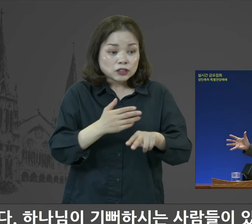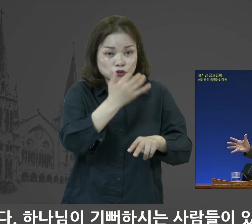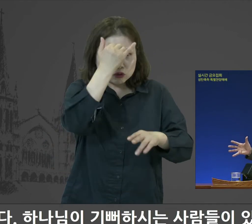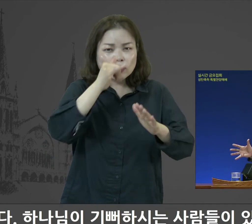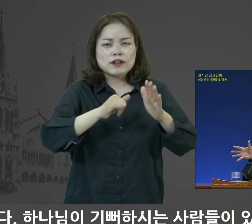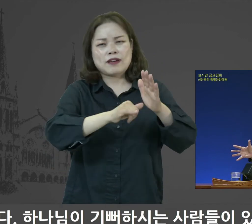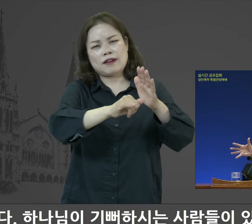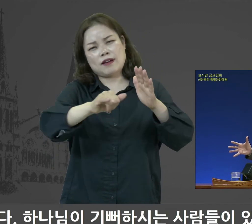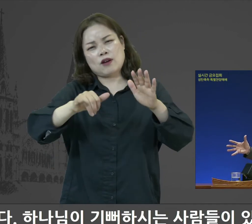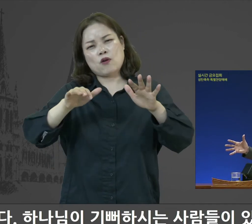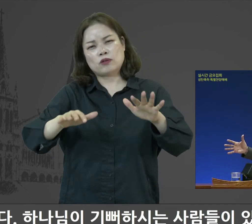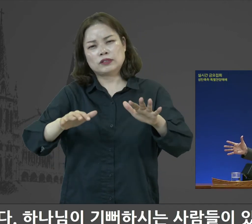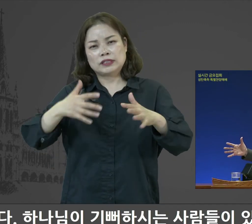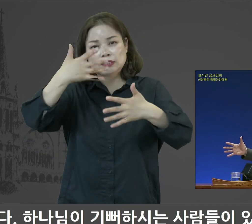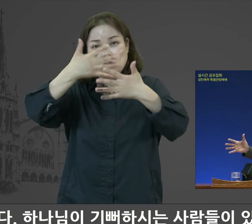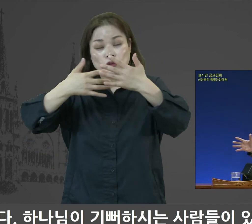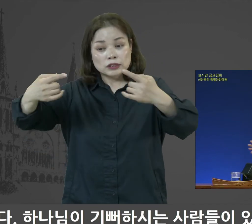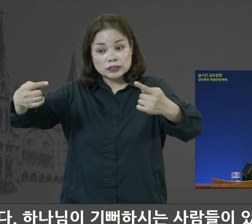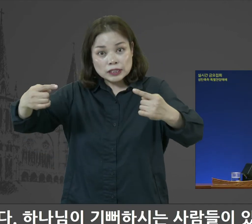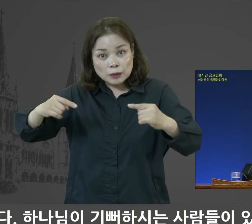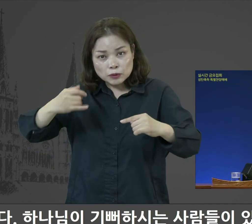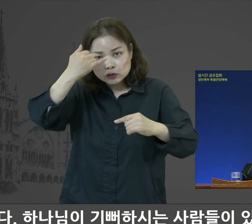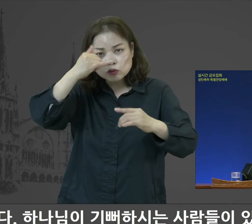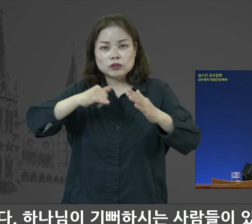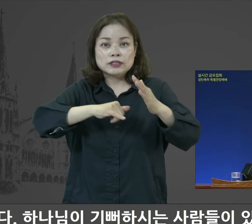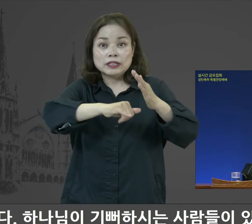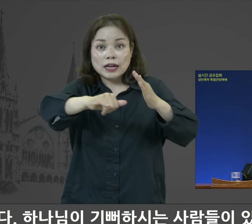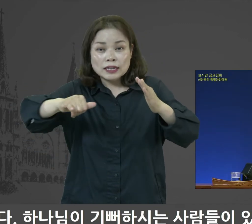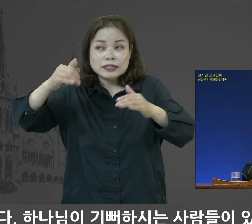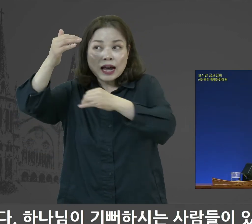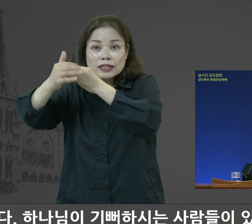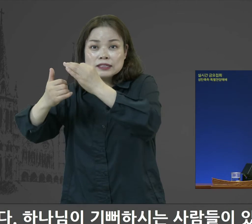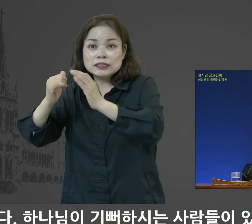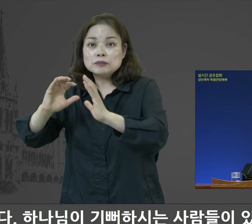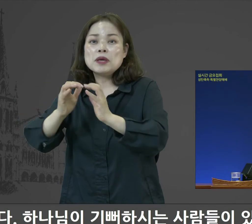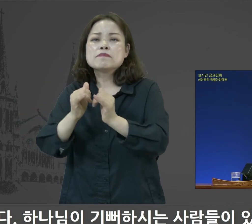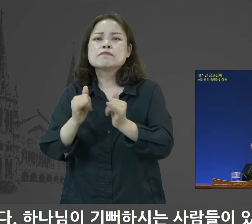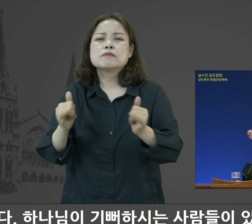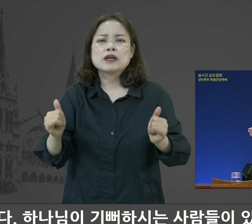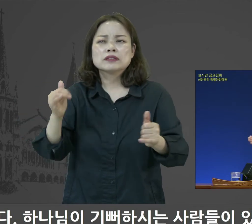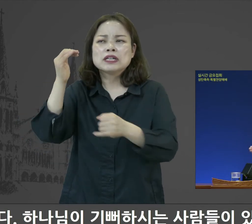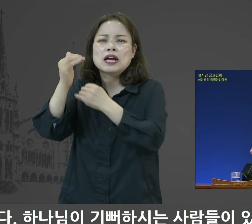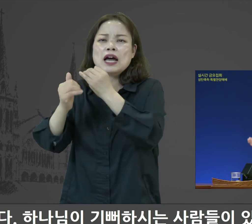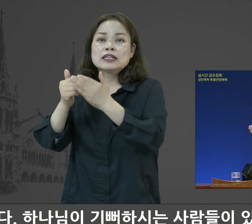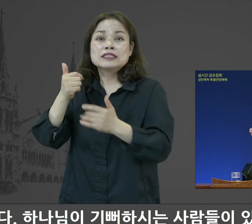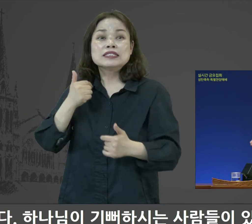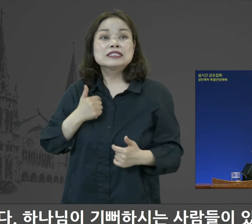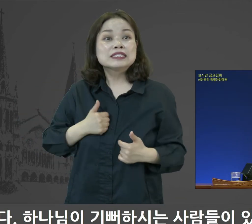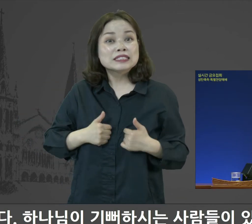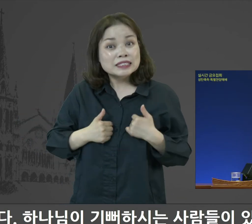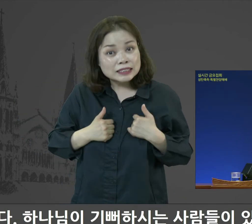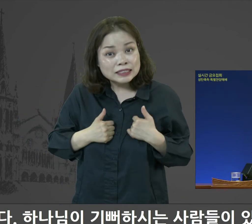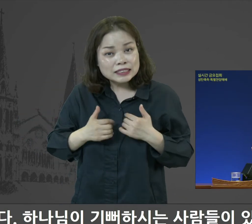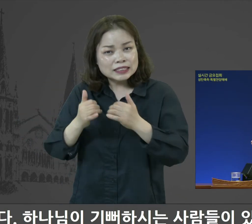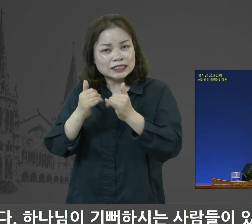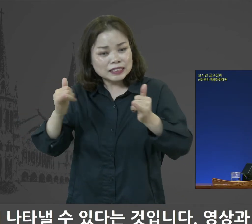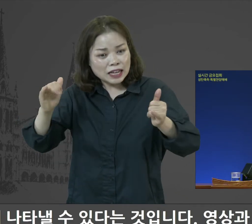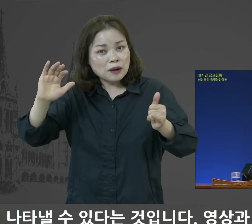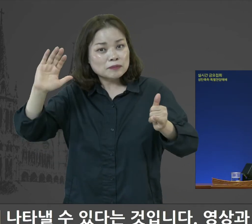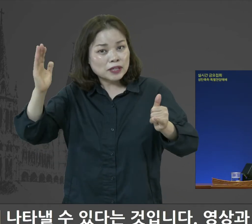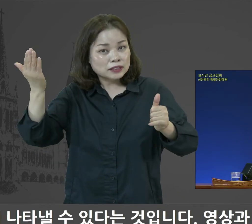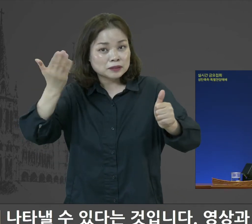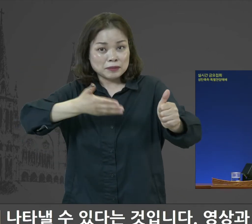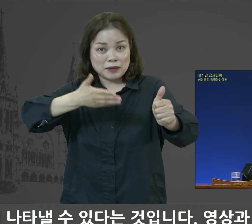충현의 가족들, 오늘 영상으로 참여하고 있는 모든 충현의 가족들, 하나님의 백성들이 하나님이 기뻐하시는 그 사람들이 되기를 주의